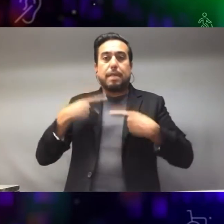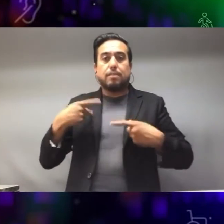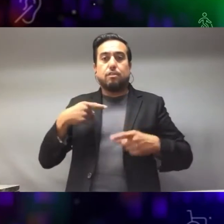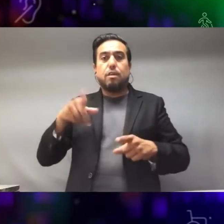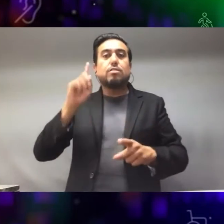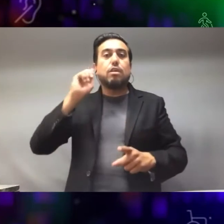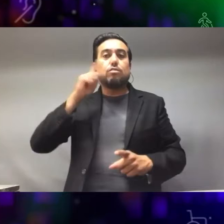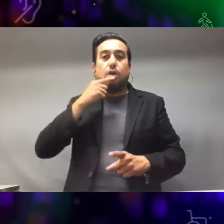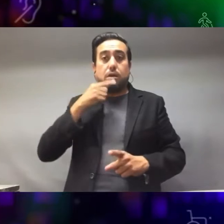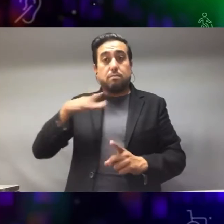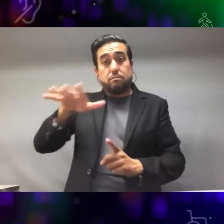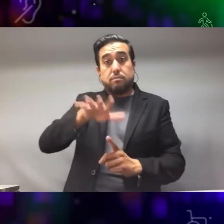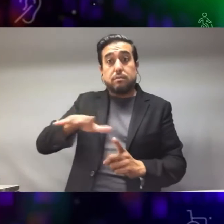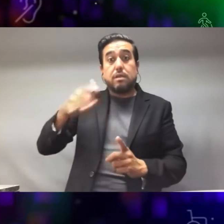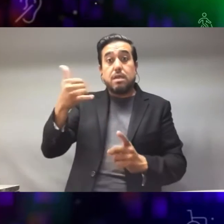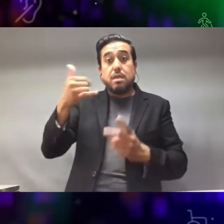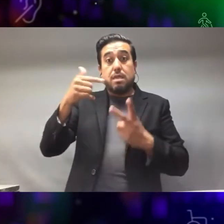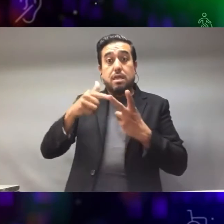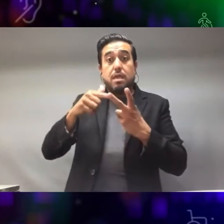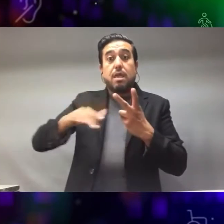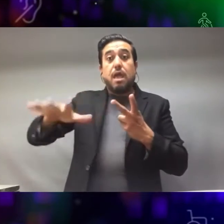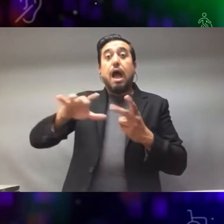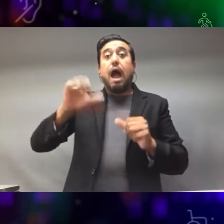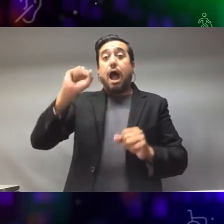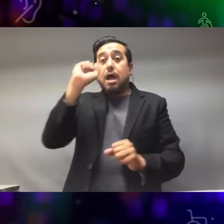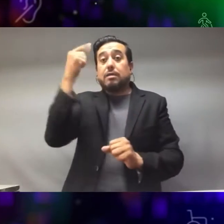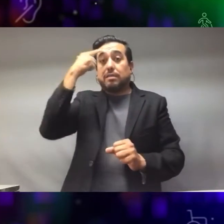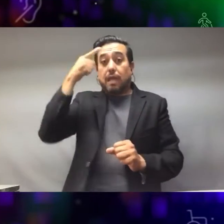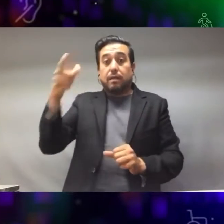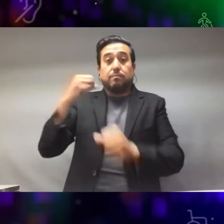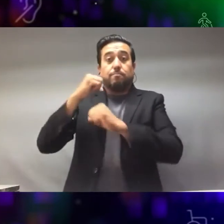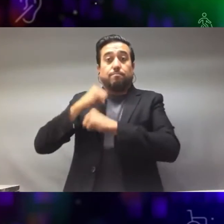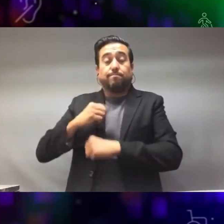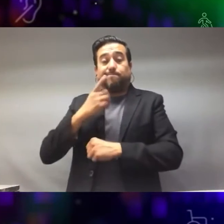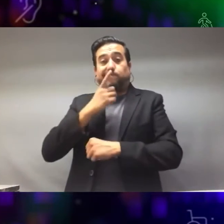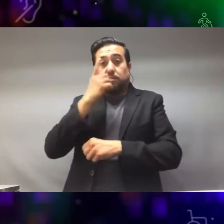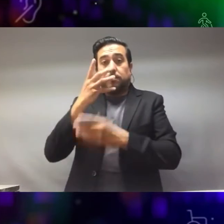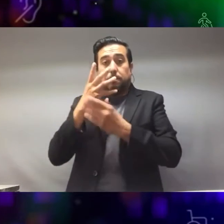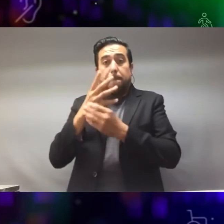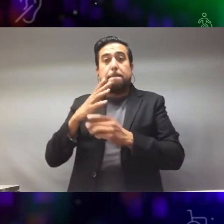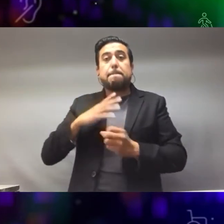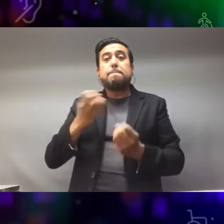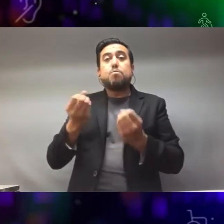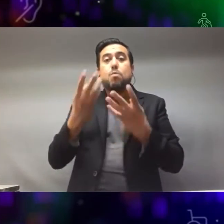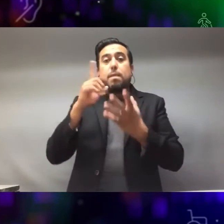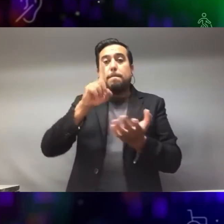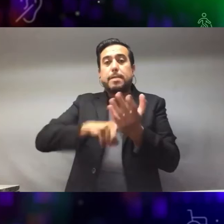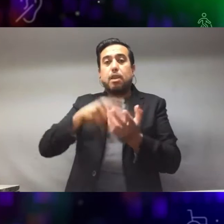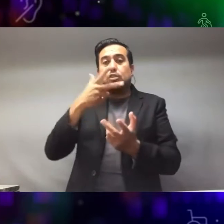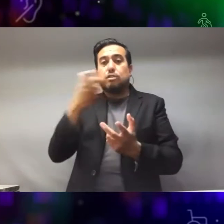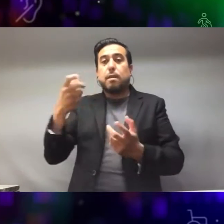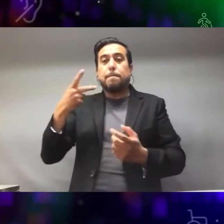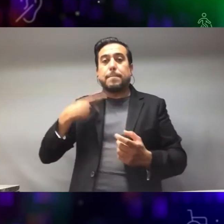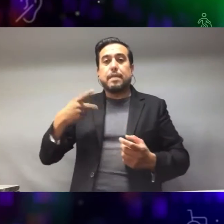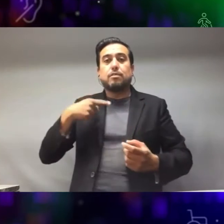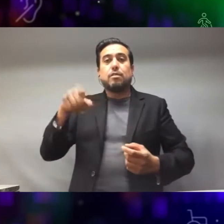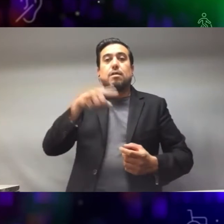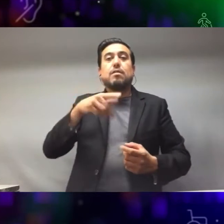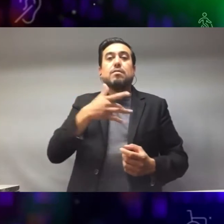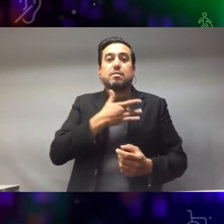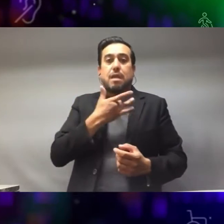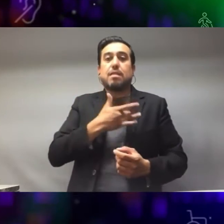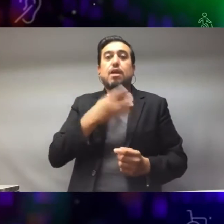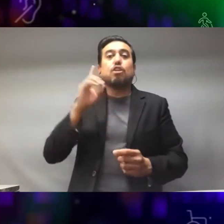auditiva y según la Asociación de Sordos del Estado de Guanajuato, ASEC por sus siglas, se estima que alrededor de 1.800